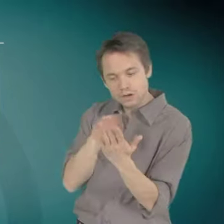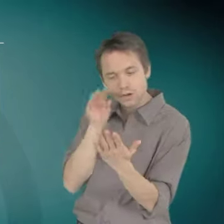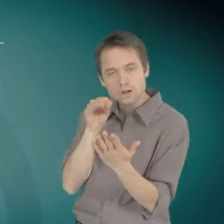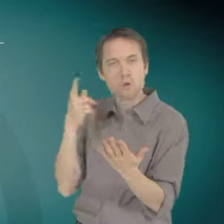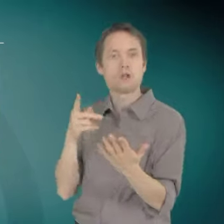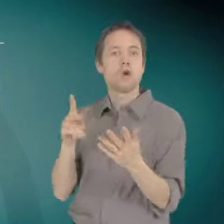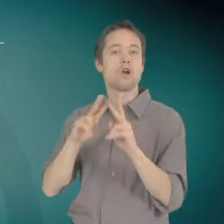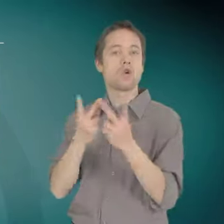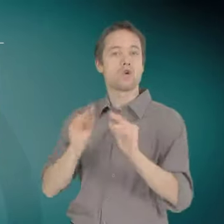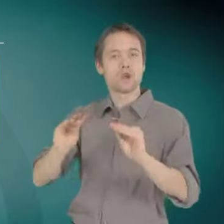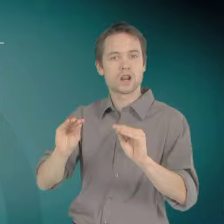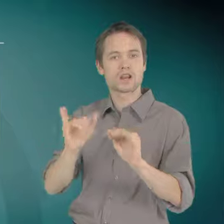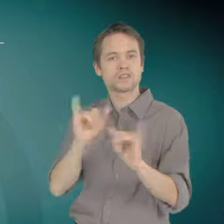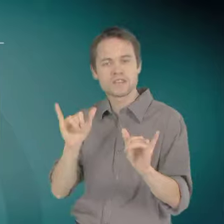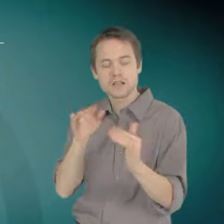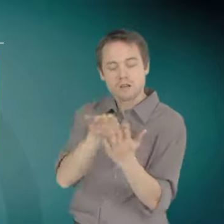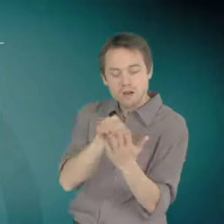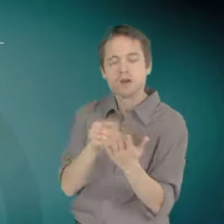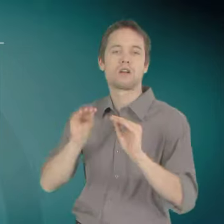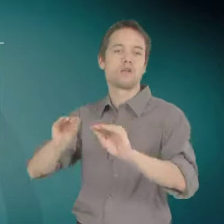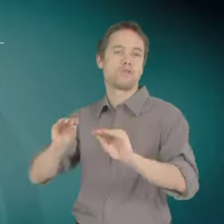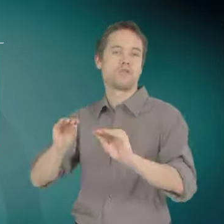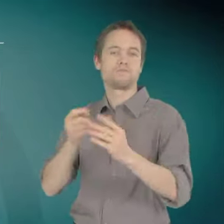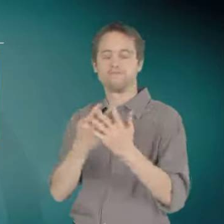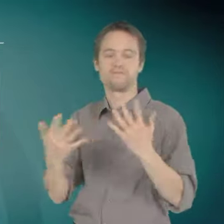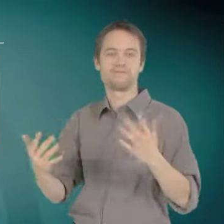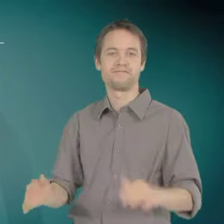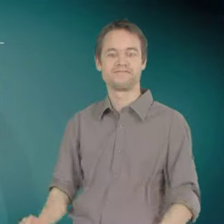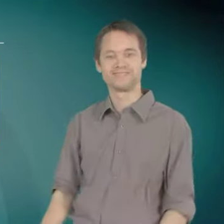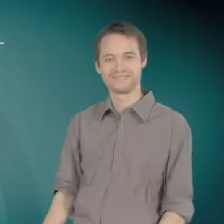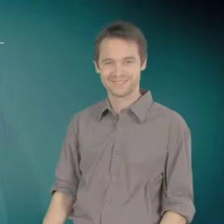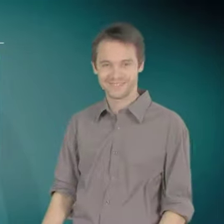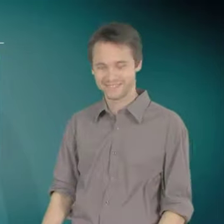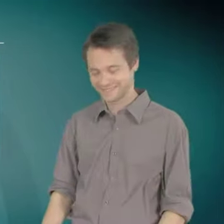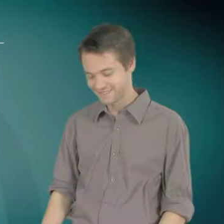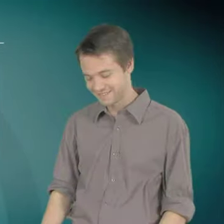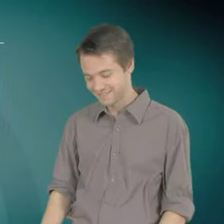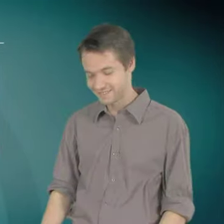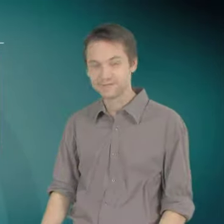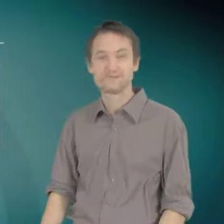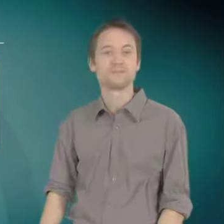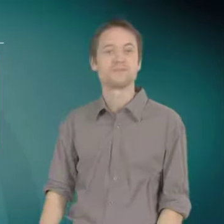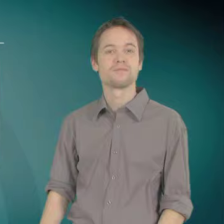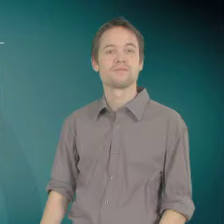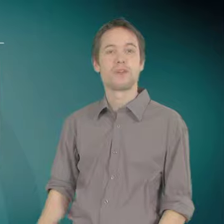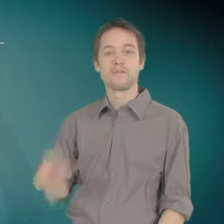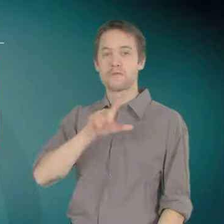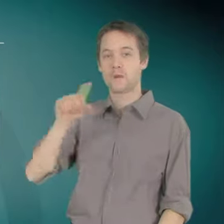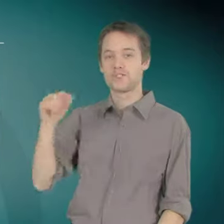nachschauen möchte oder auch für kursleiter welche die richtigen gebärden für den unterricht benutzen wollen bei